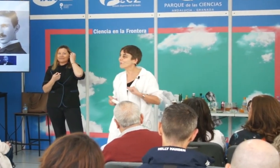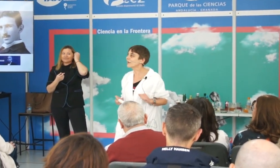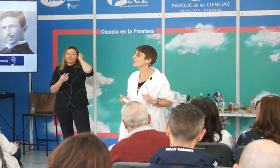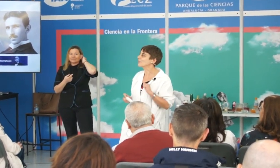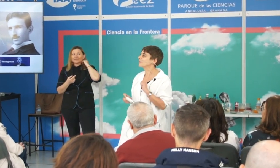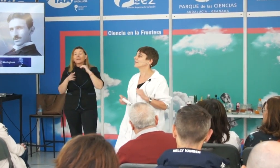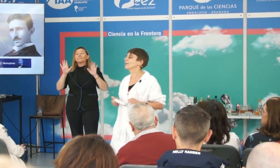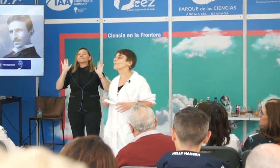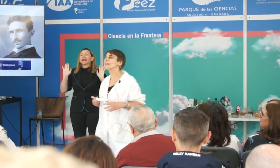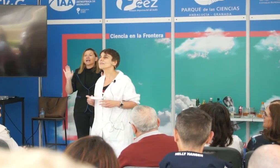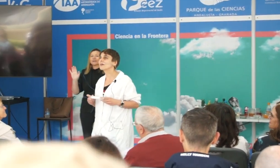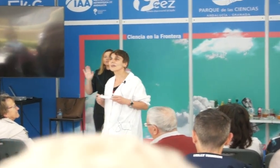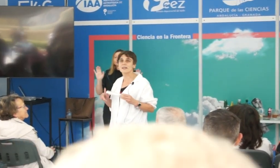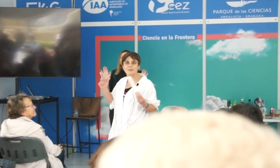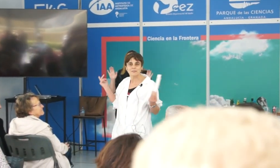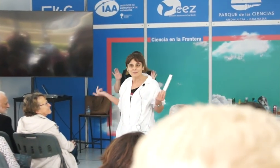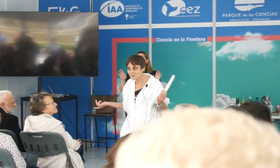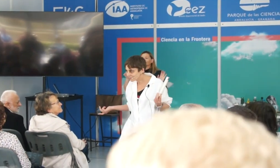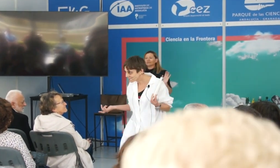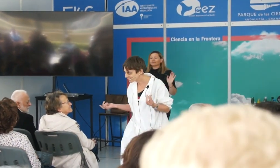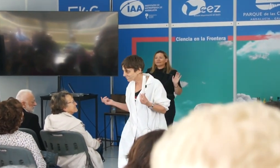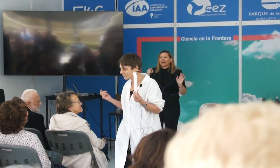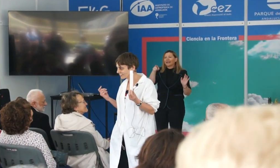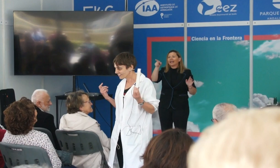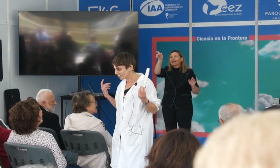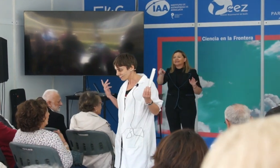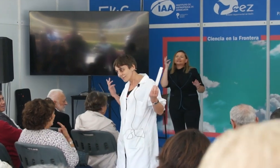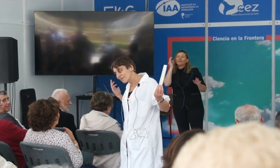Conrada, sin embargo, piensa con la nariz.